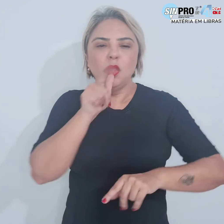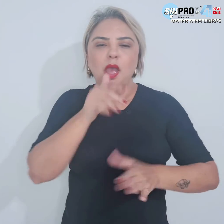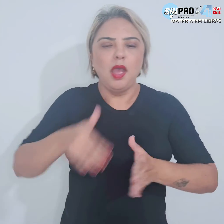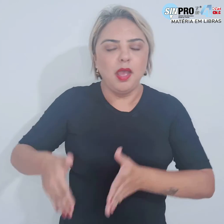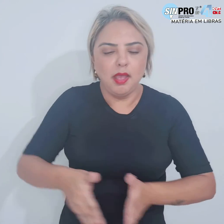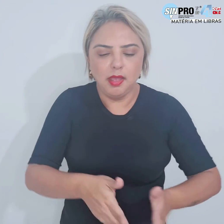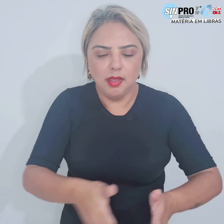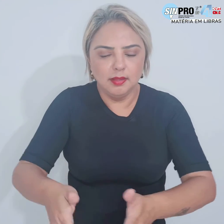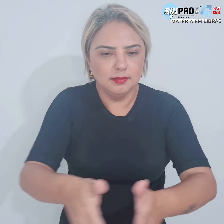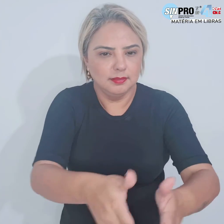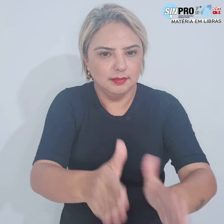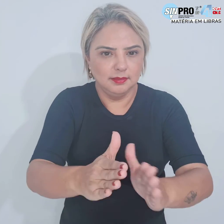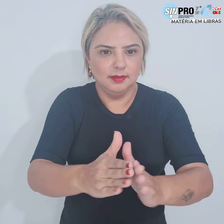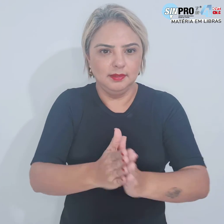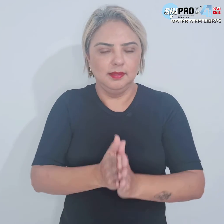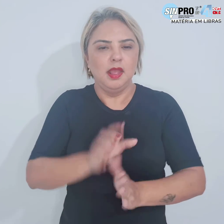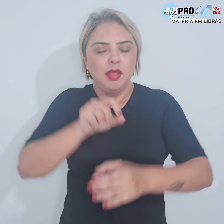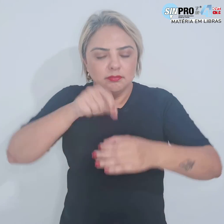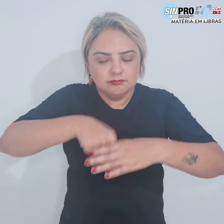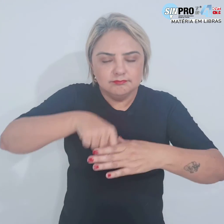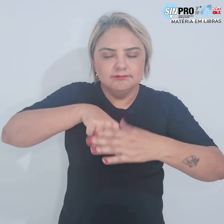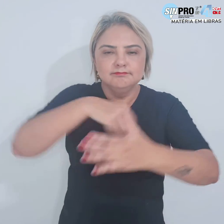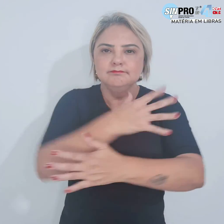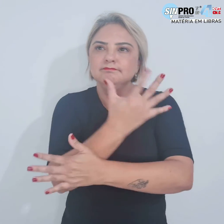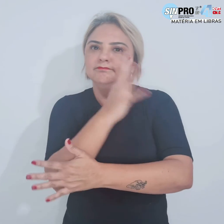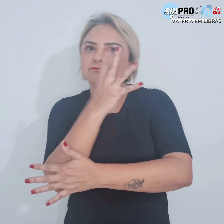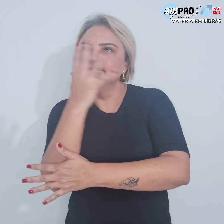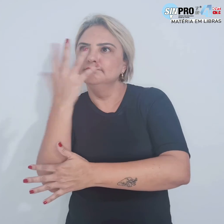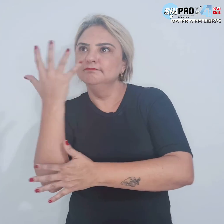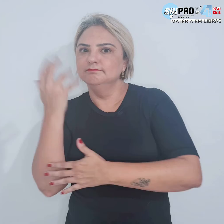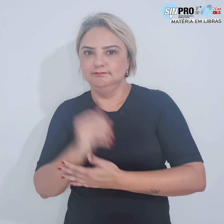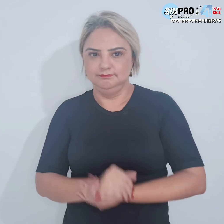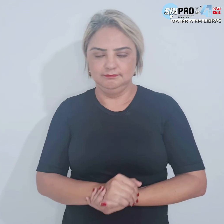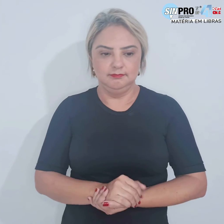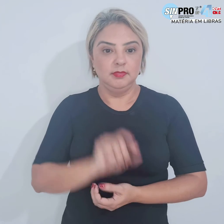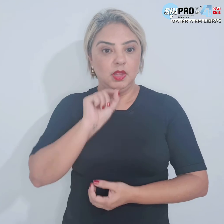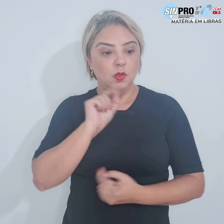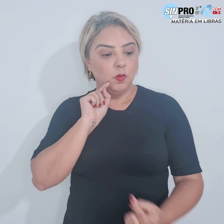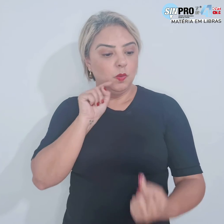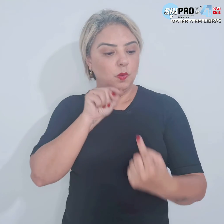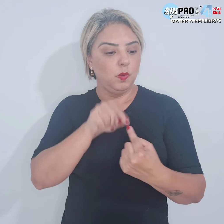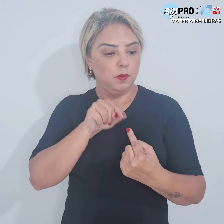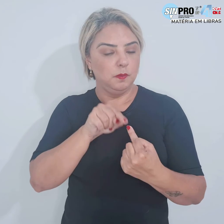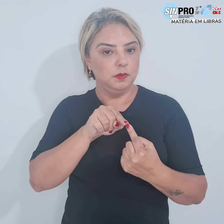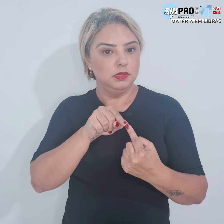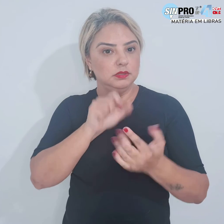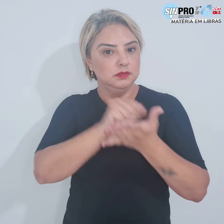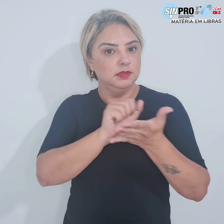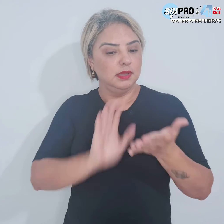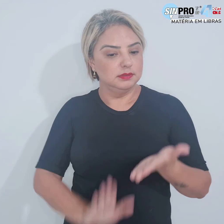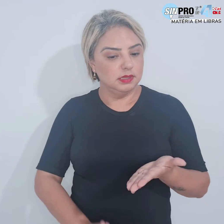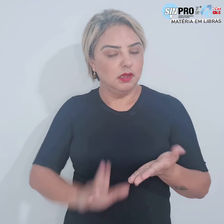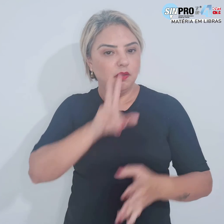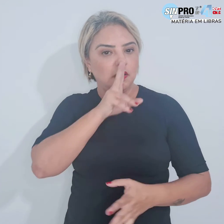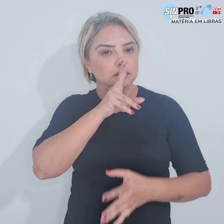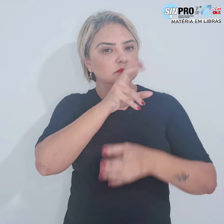córregos, ribeirões, riachos, rios, veredas e nascentes. O objetivo da ação